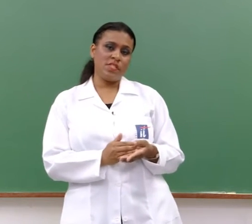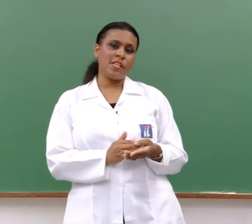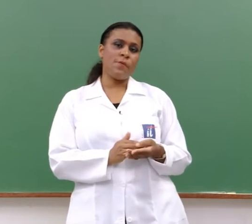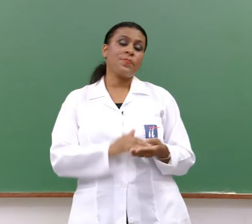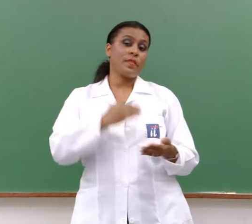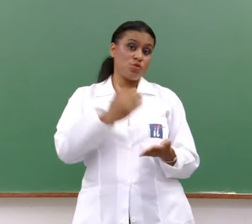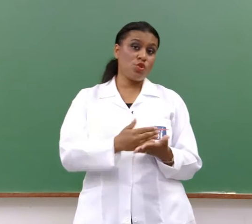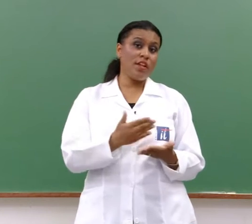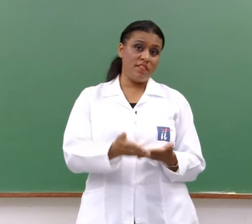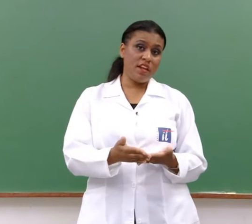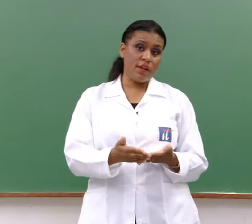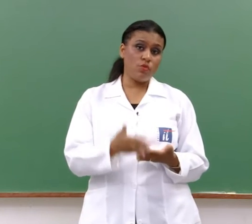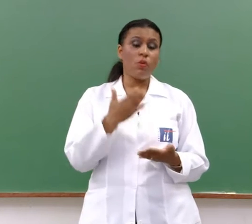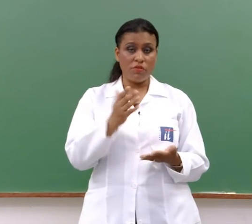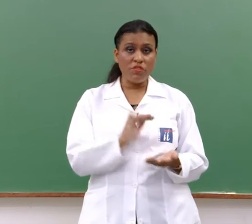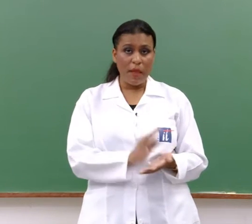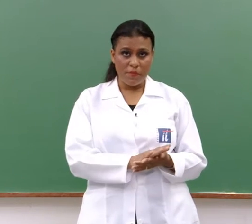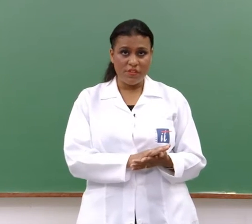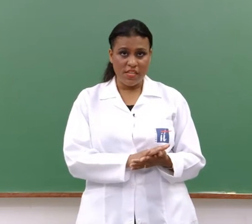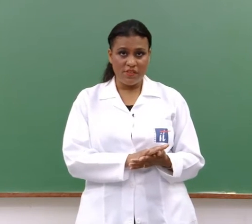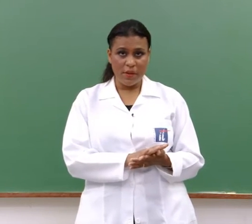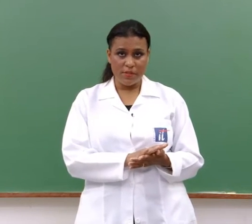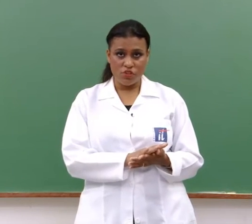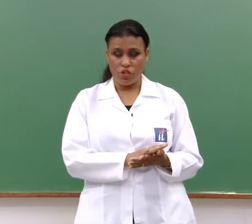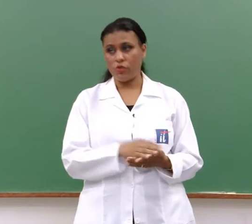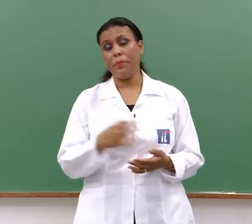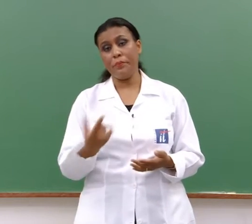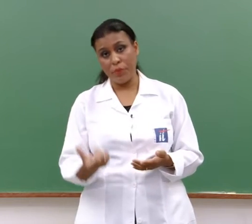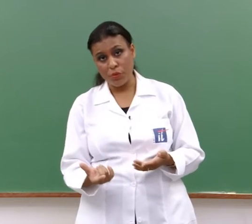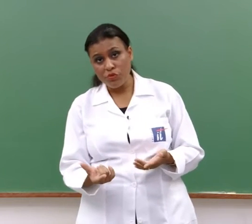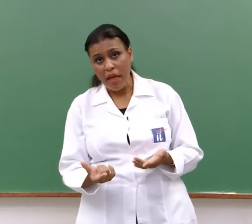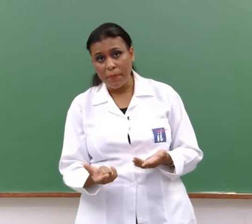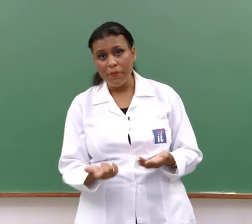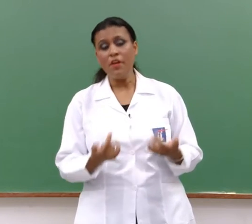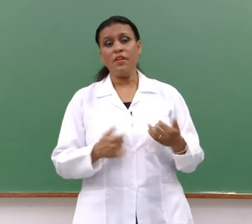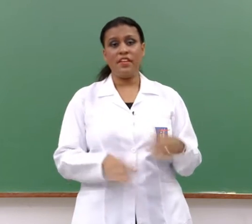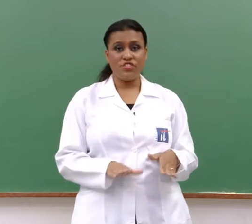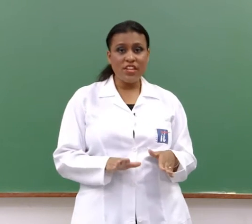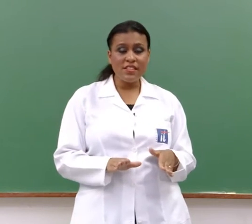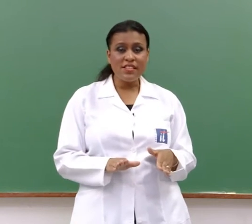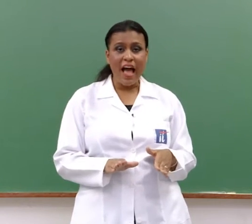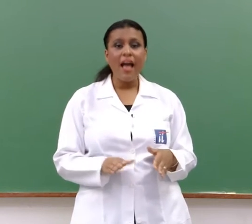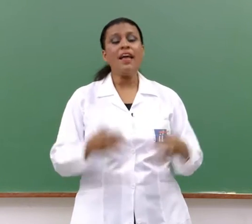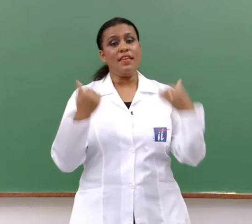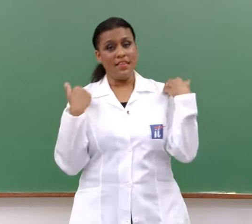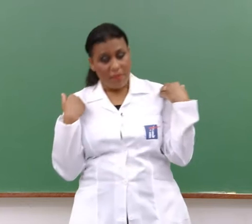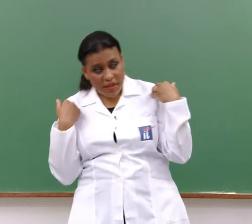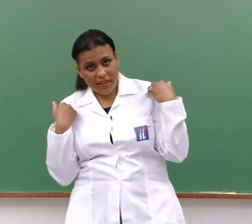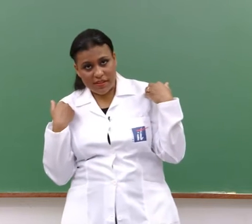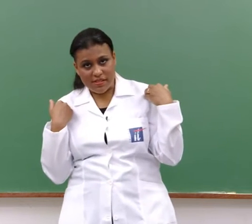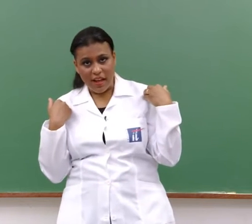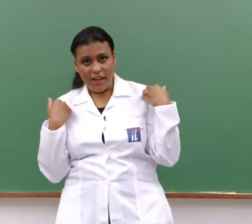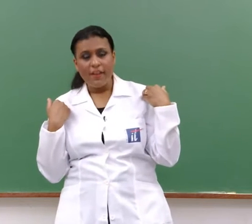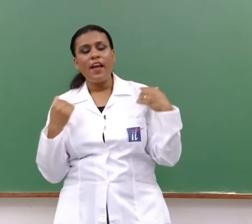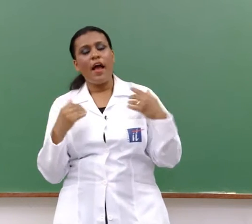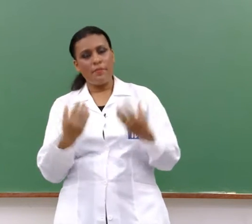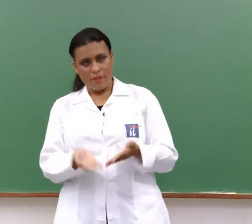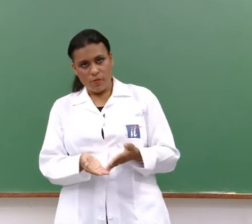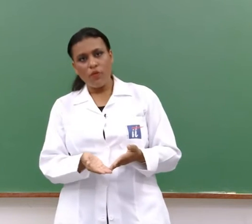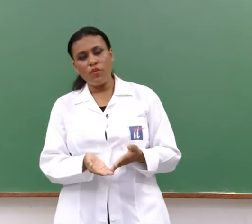revisão soletrando, quanto tempo você ia ficar me assistindo? Pouco tempo. Ia te cansar, ia me cansar. A mesma coisa